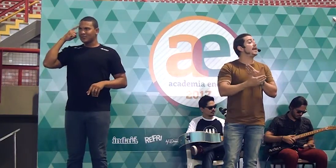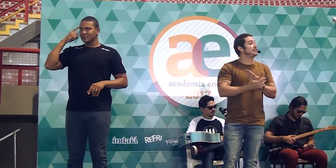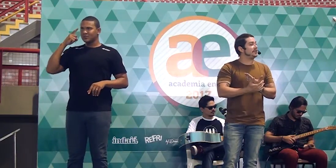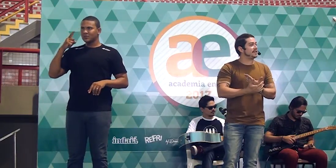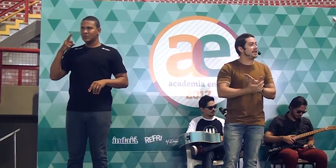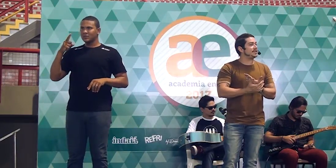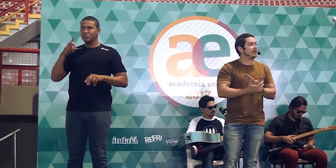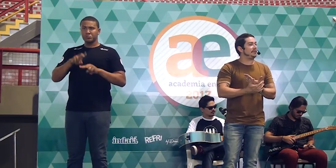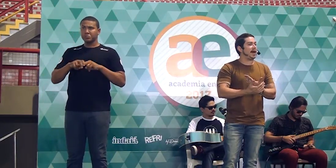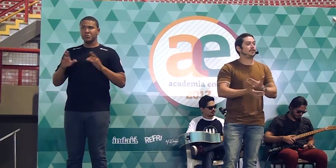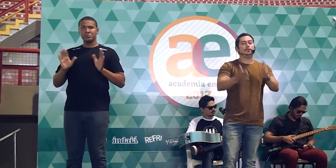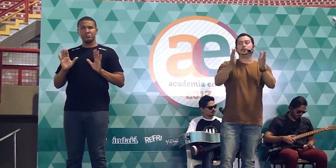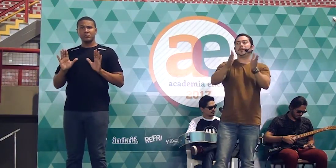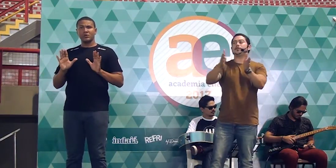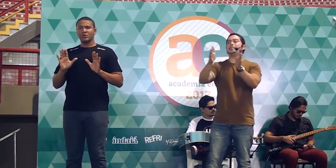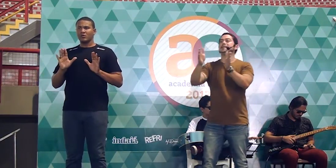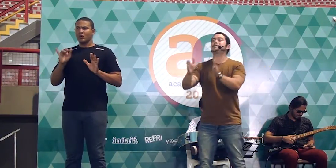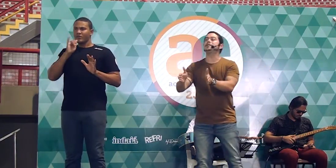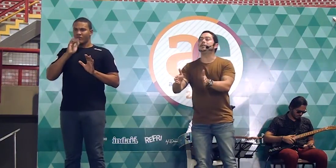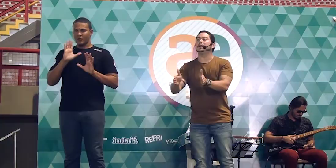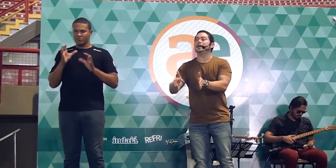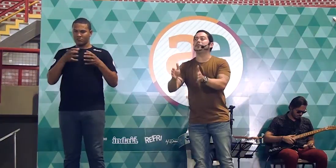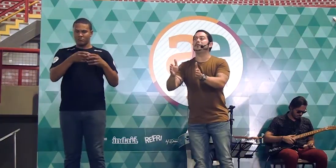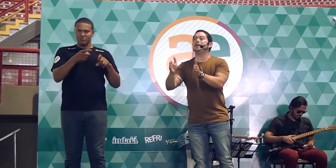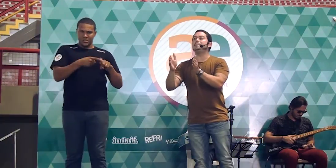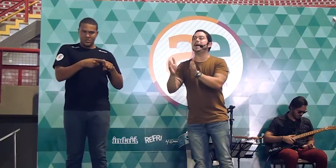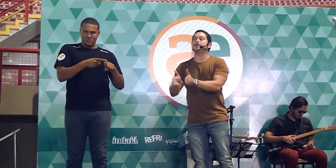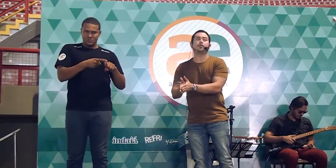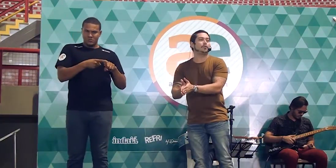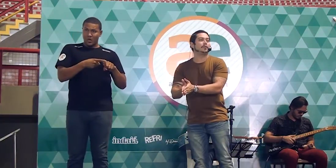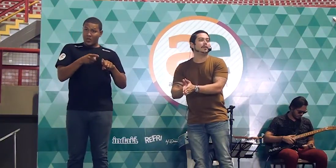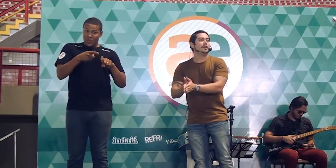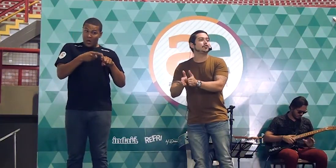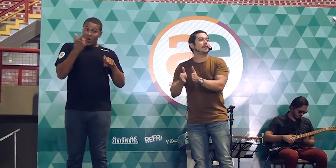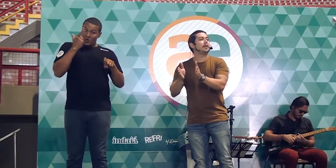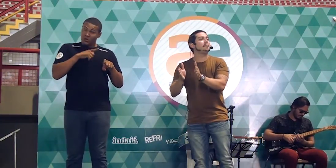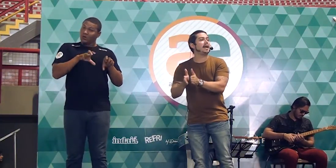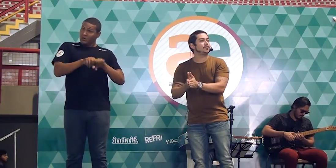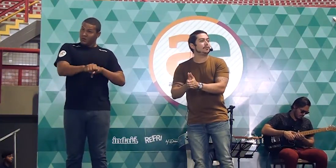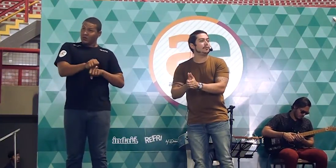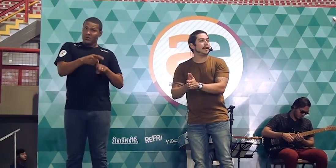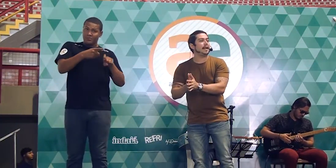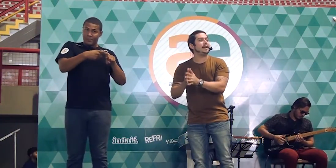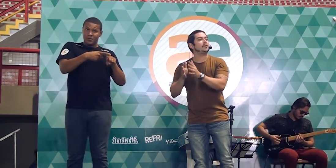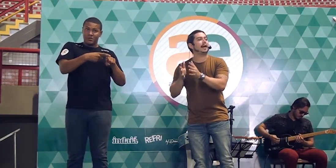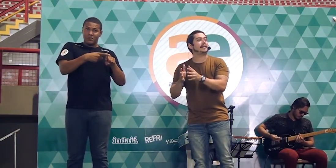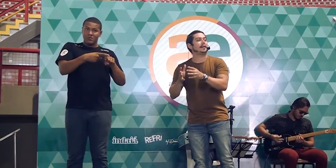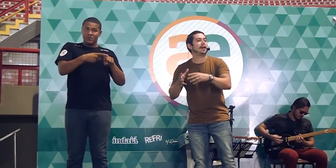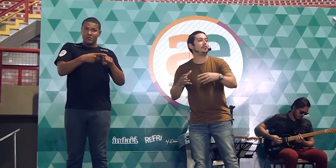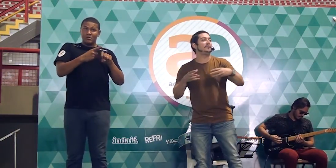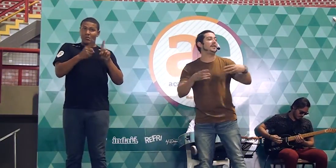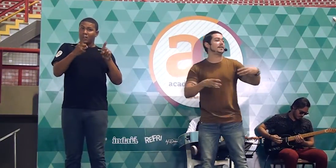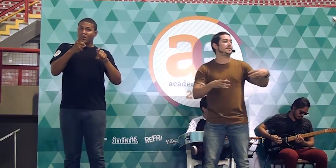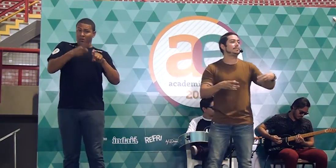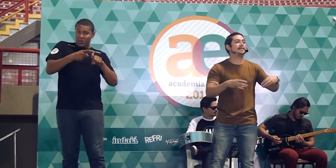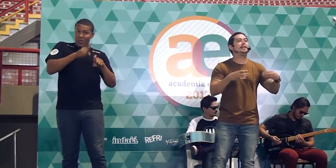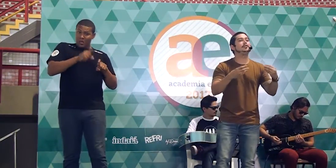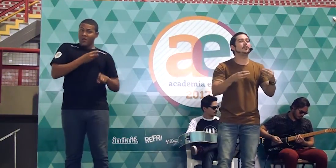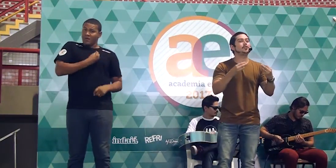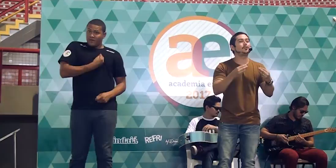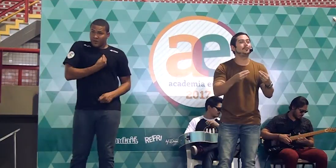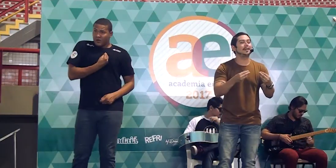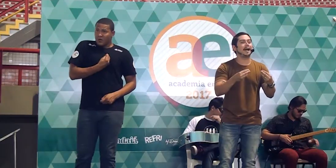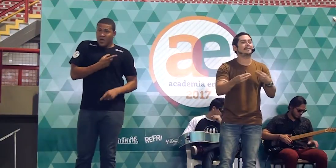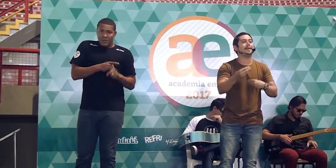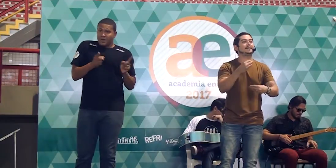Ao invés de eu fazer isso, o que é que eu faço? Tu vai estudar medicina, aí tu vira médico. Só que é um médico, ele é um cara que trabalha com vidas, mas ele